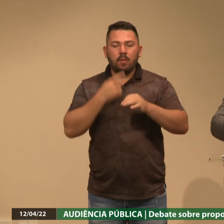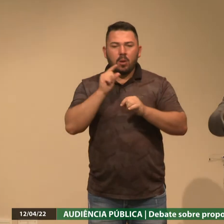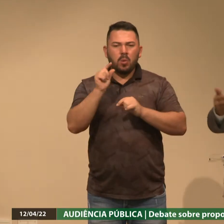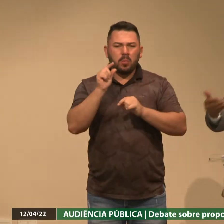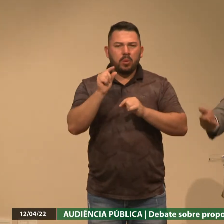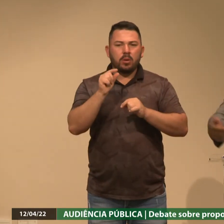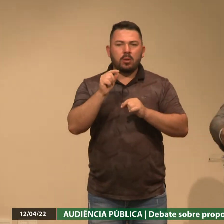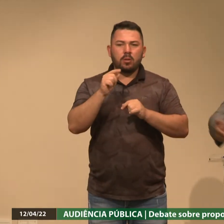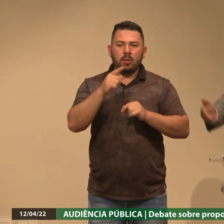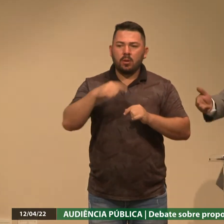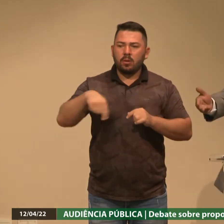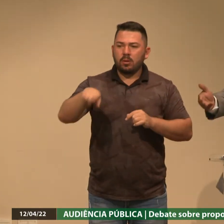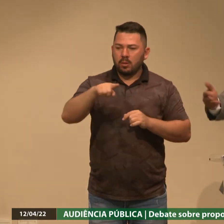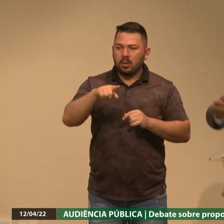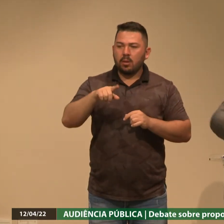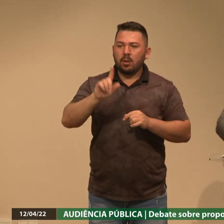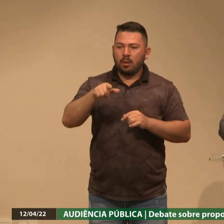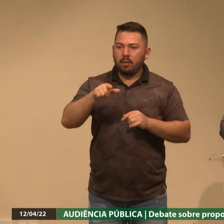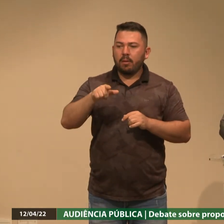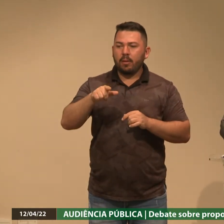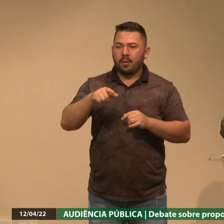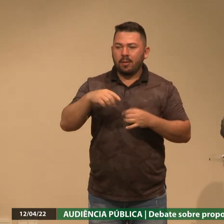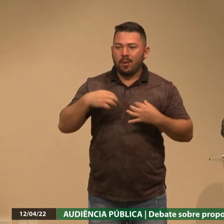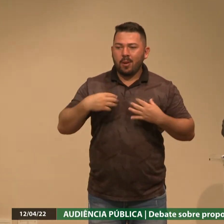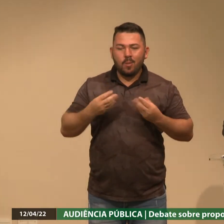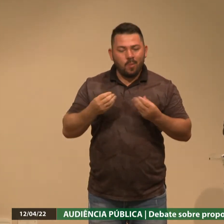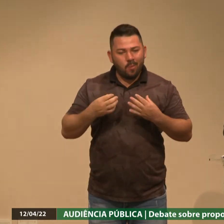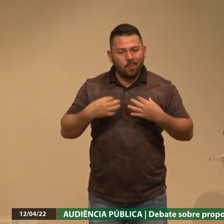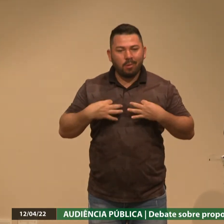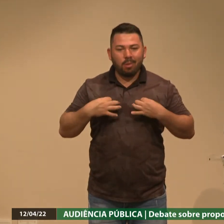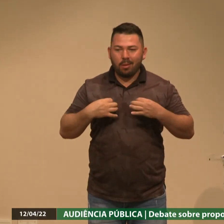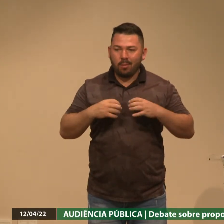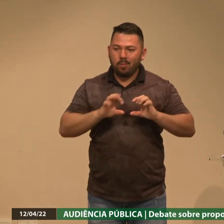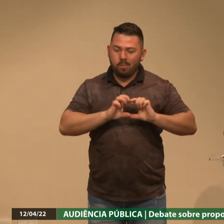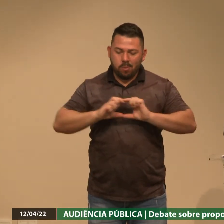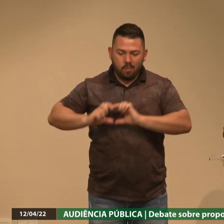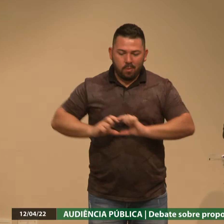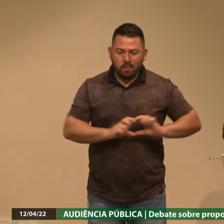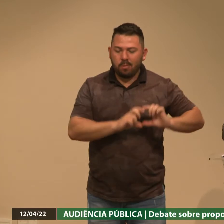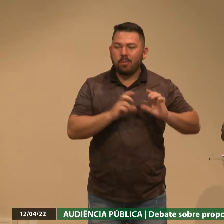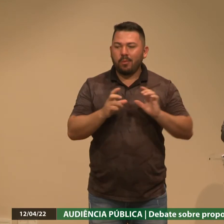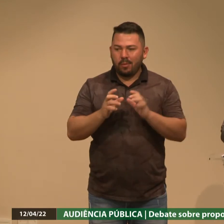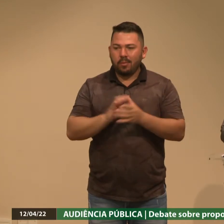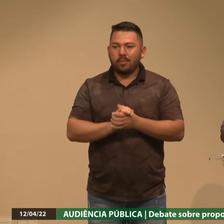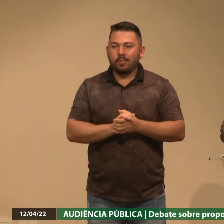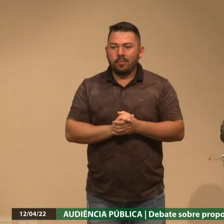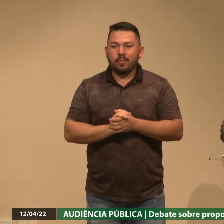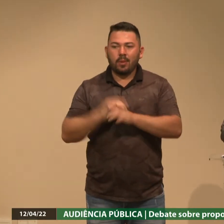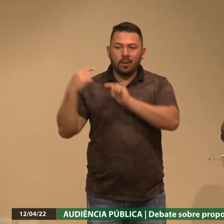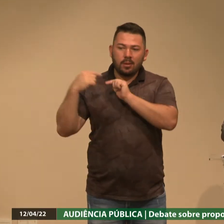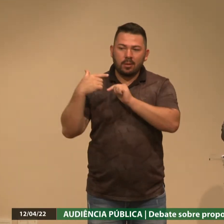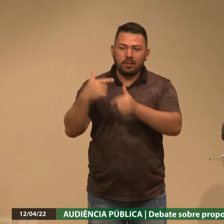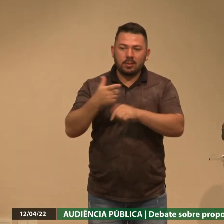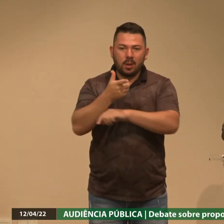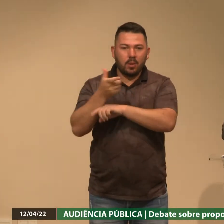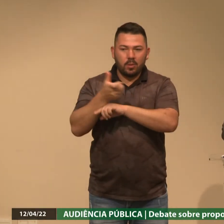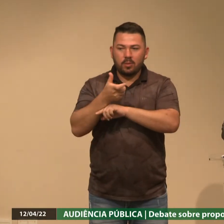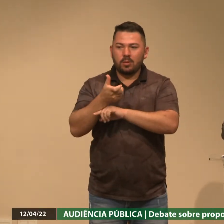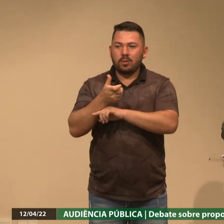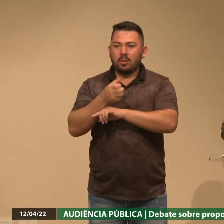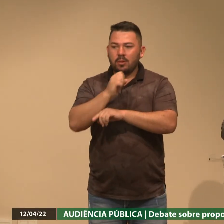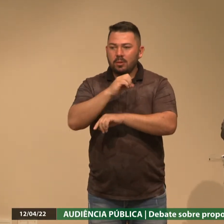seria o tiro eu acho que é dispensável diante de tantas medalhas dizer o que é a tradição do tiro no Estado de Santa Catarina